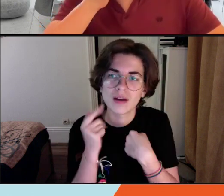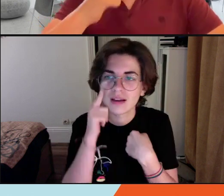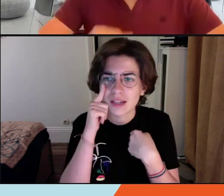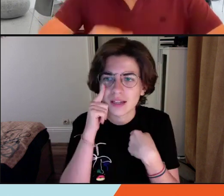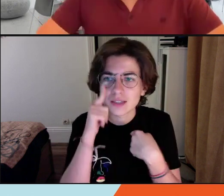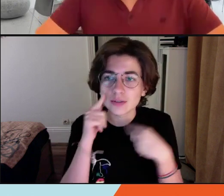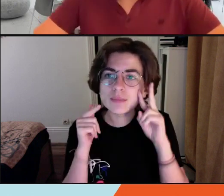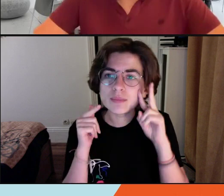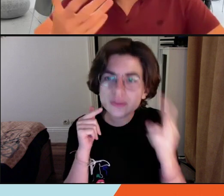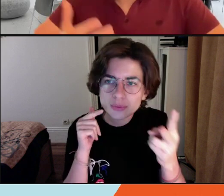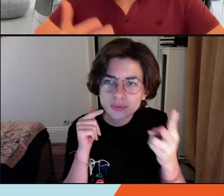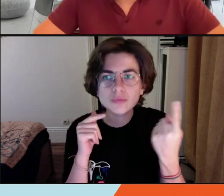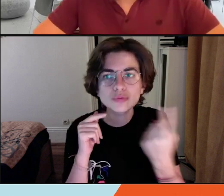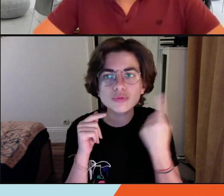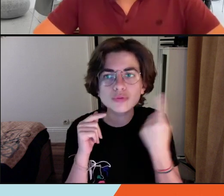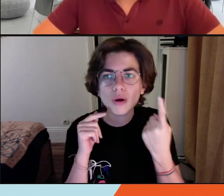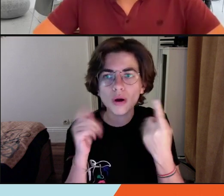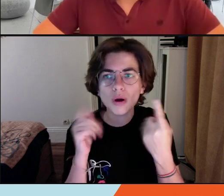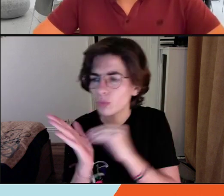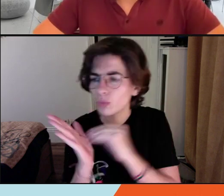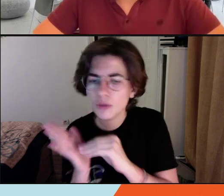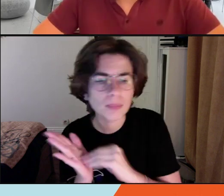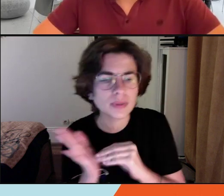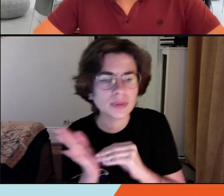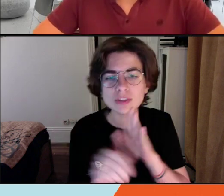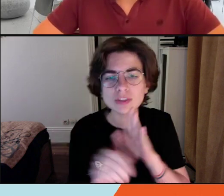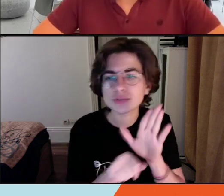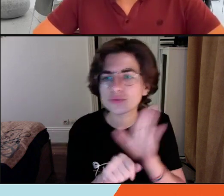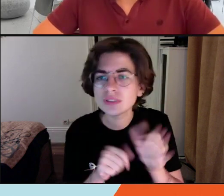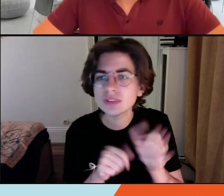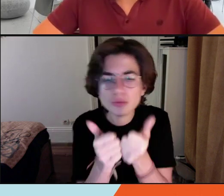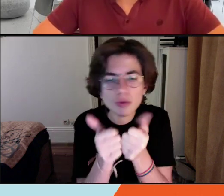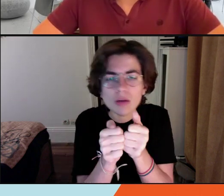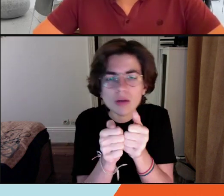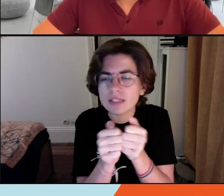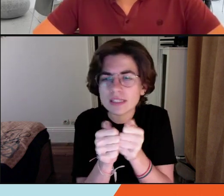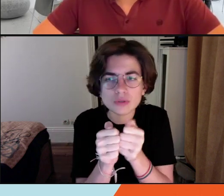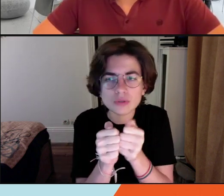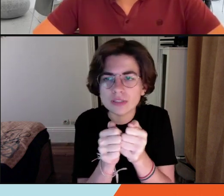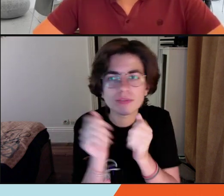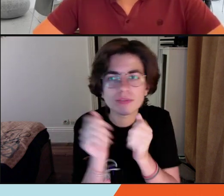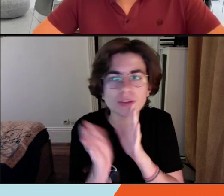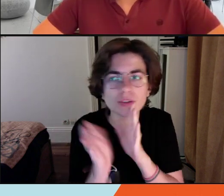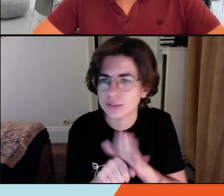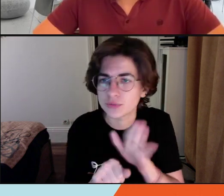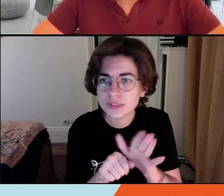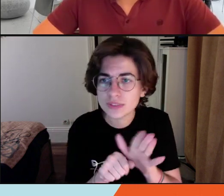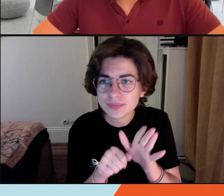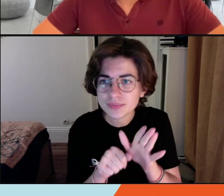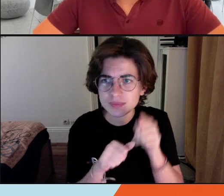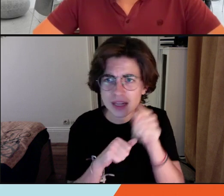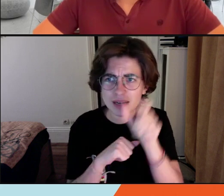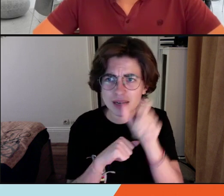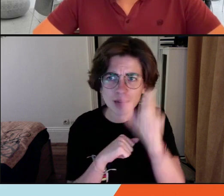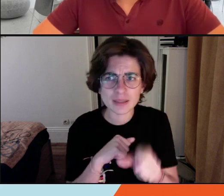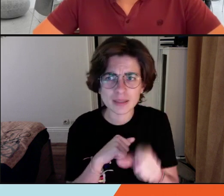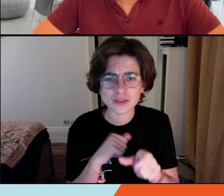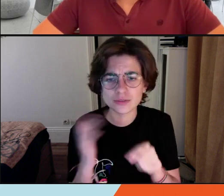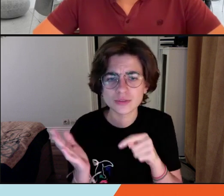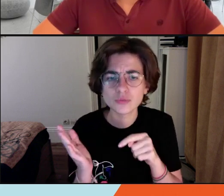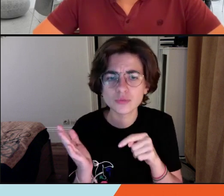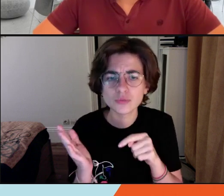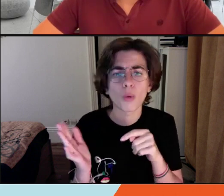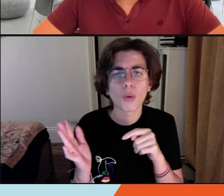Que d'habitude, tu es toujours mis le papier, oui, ça suffit, ou une écrit sur le téléphone, ça suffit. Mais là, la personne, elle te dit, oui,